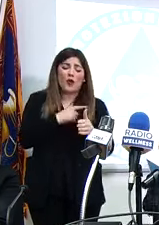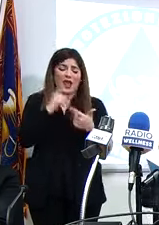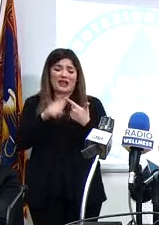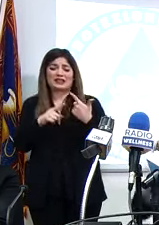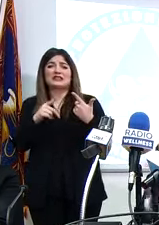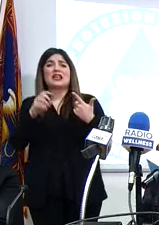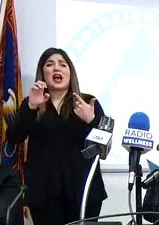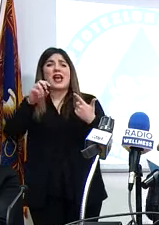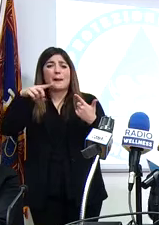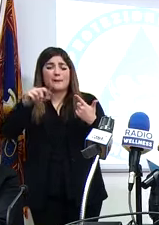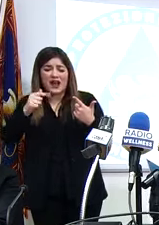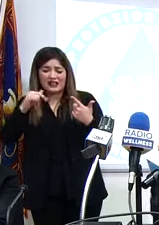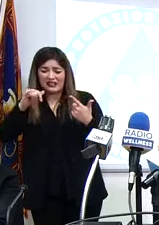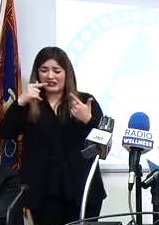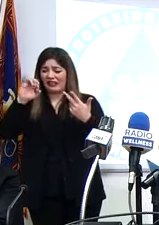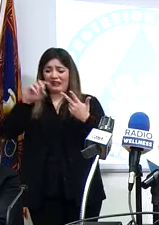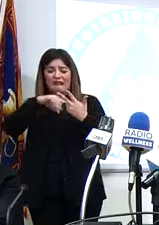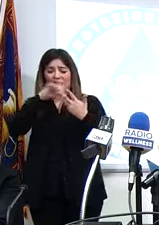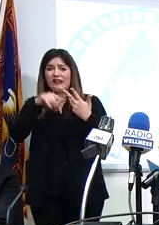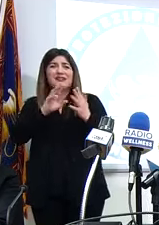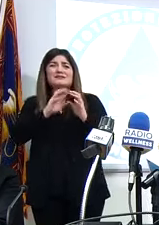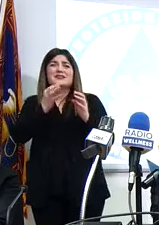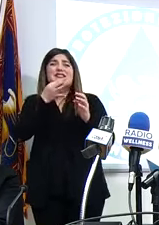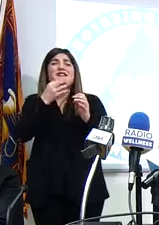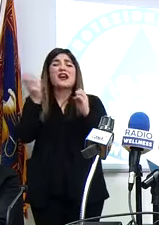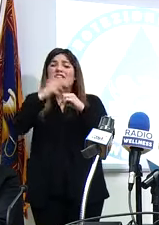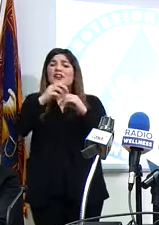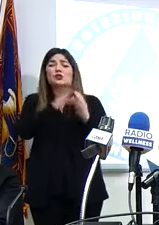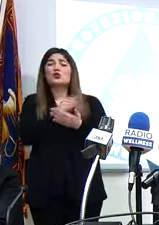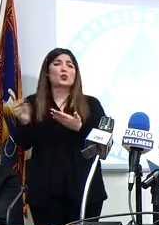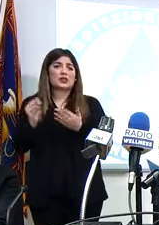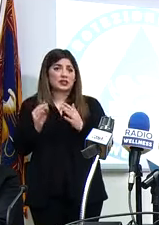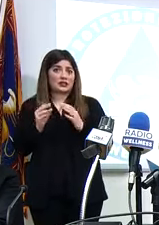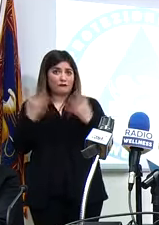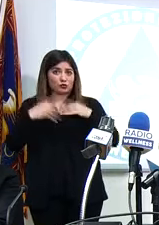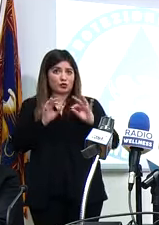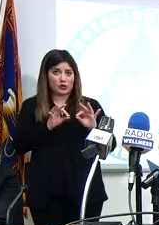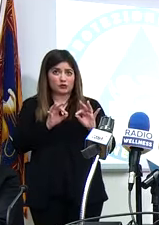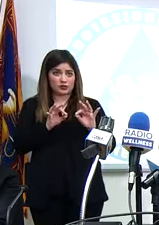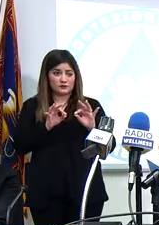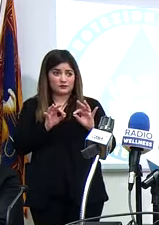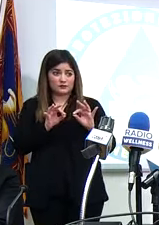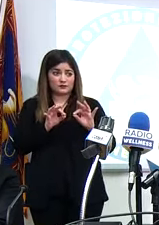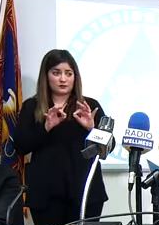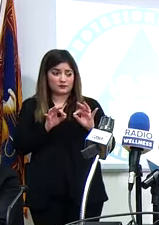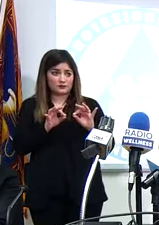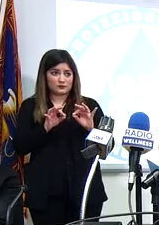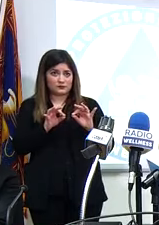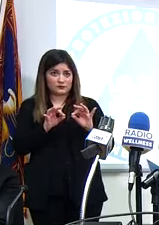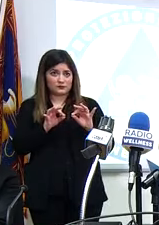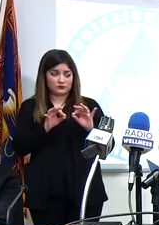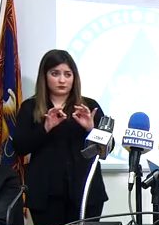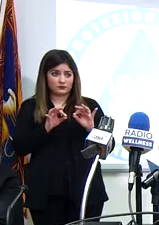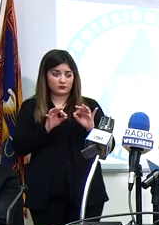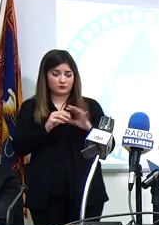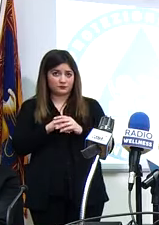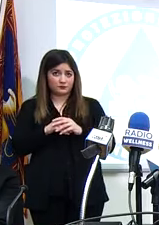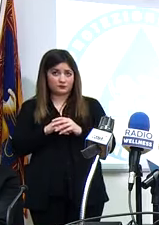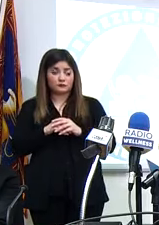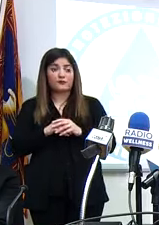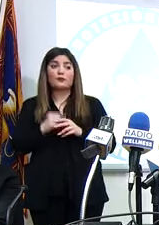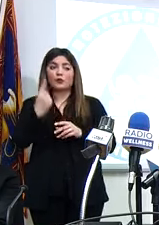citomegalo, per tutti i virus. Quindi vanno somministrati presto. E vi do una notizia che do al Presidente, a